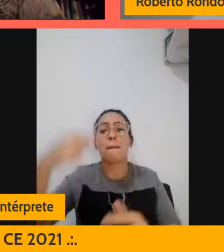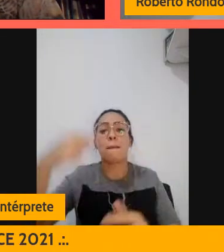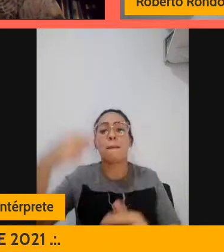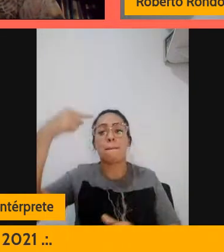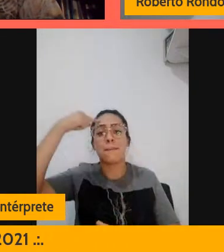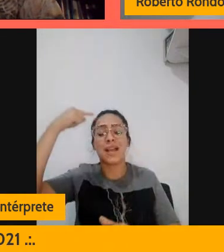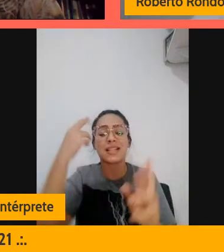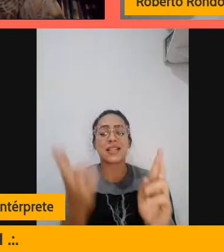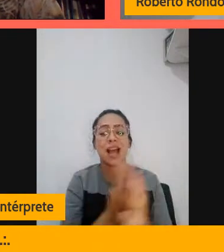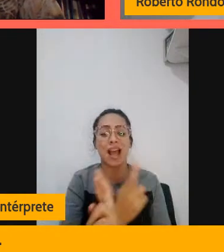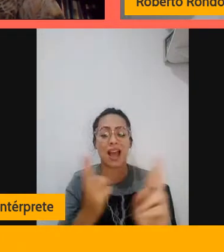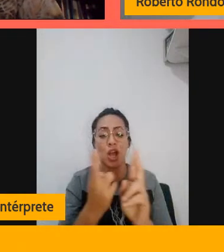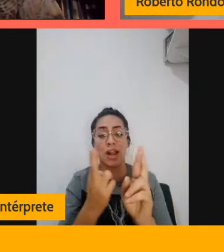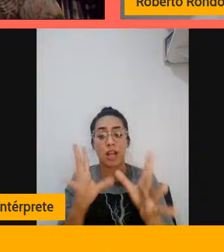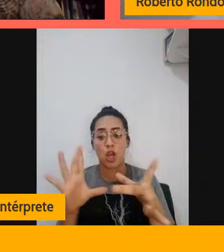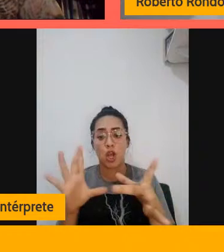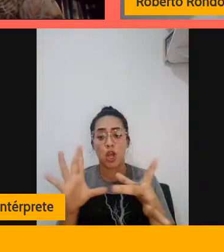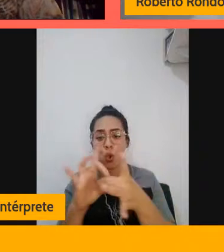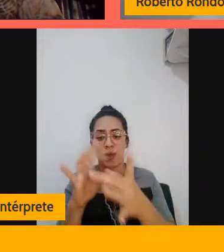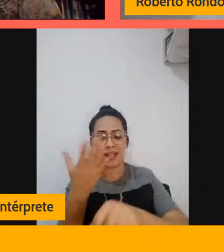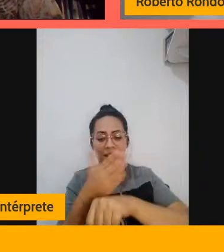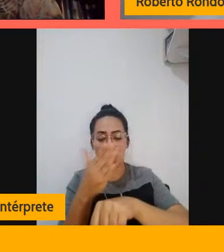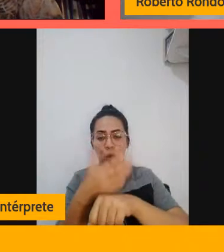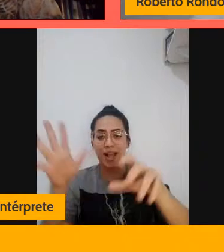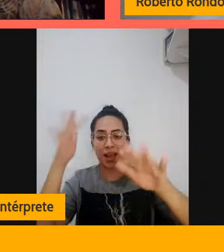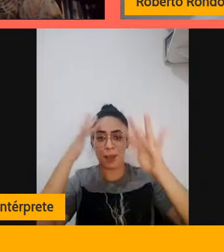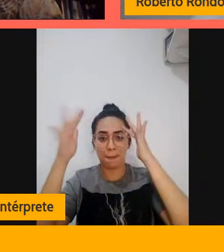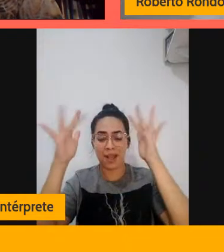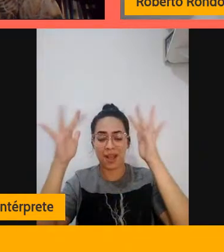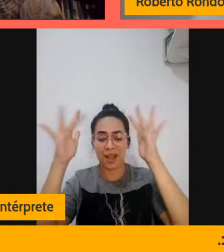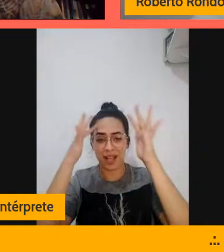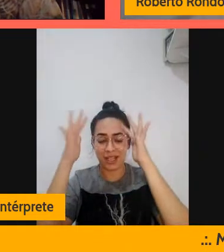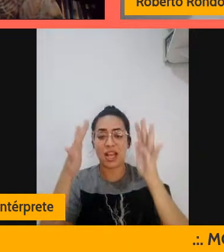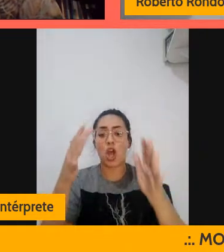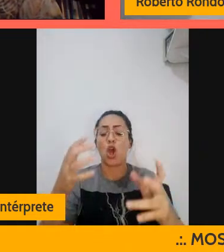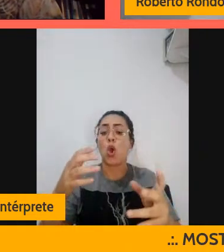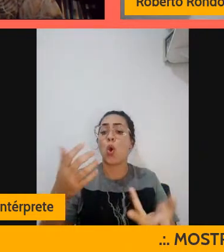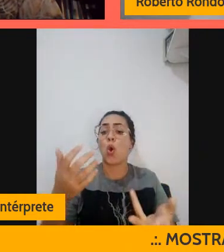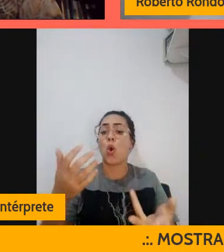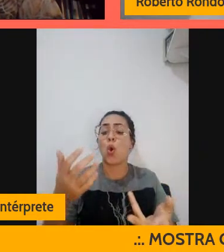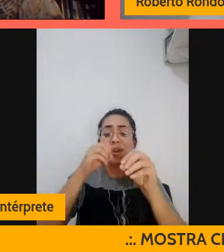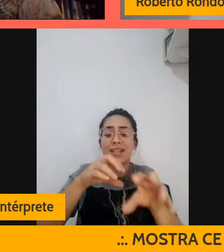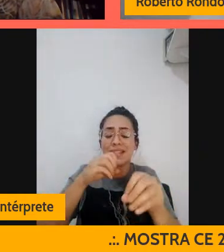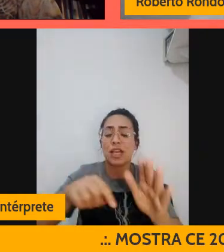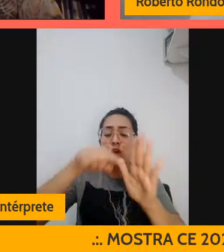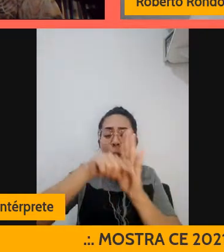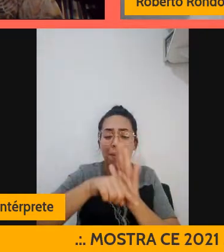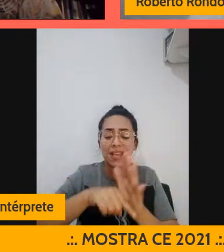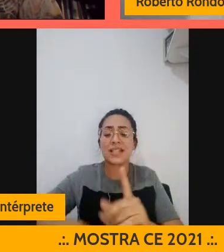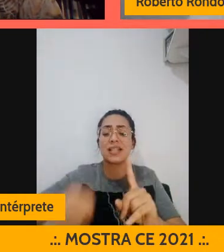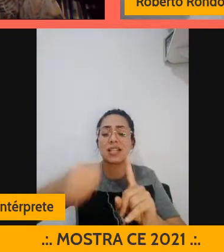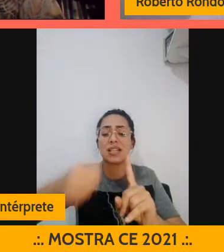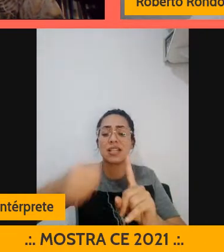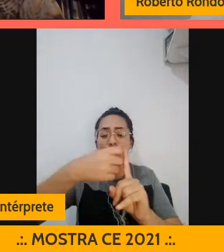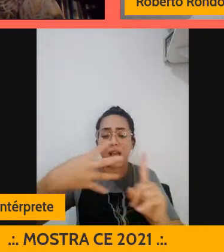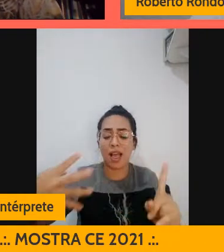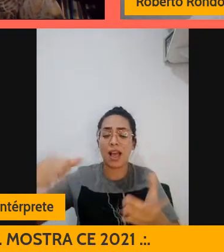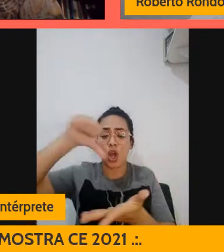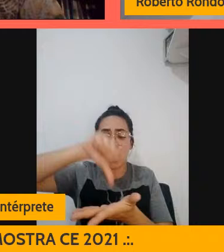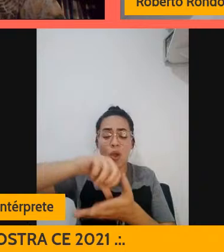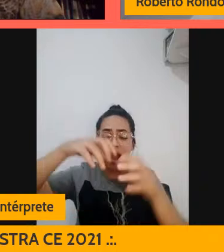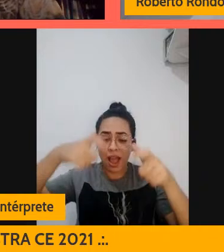relação teoria-prática, repensar a relação ensino-pesquisa e extensão no nosso centro.